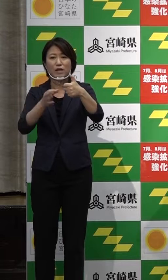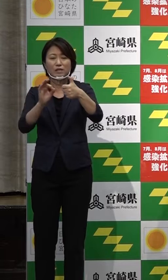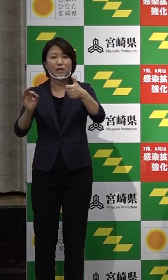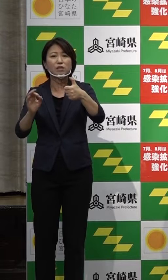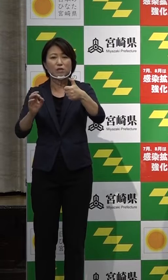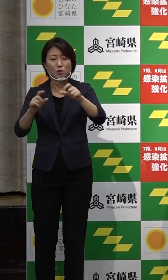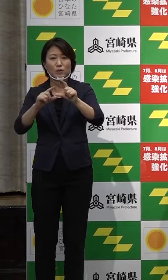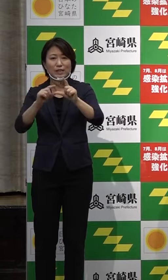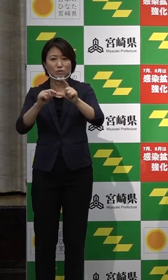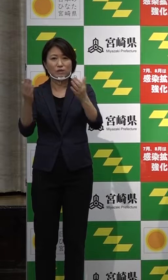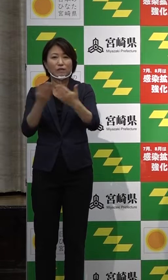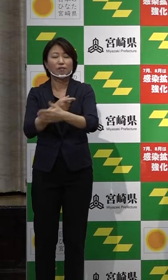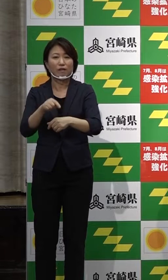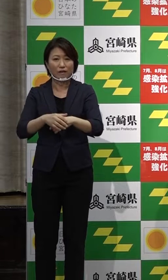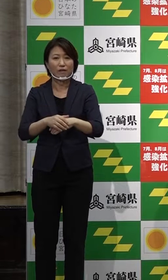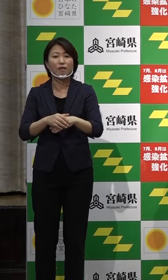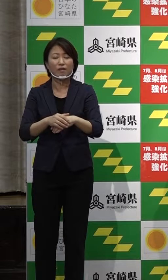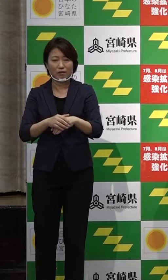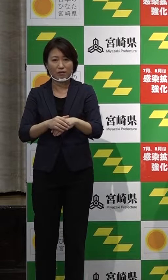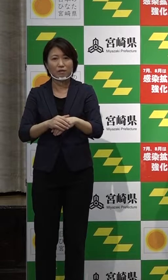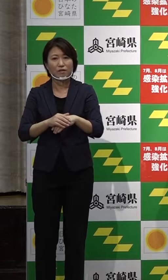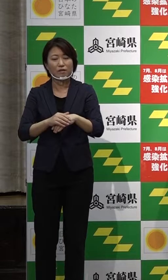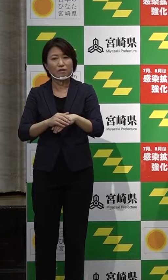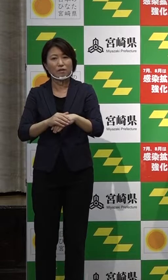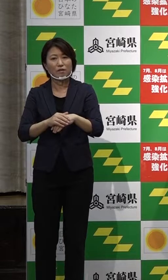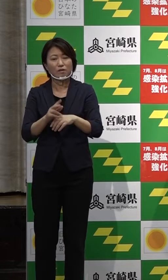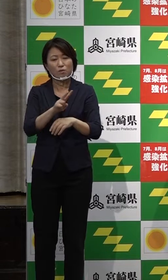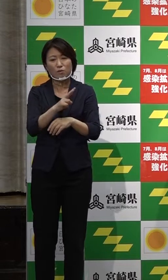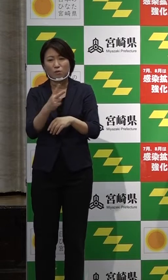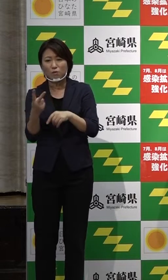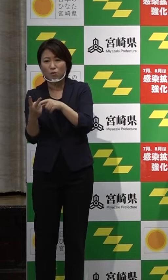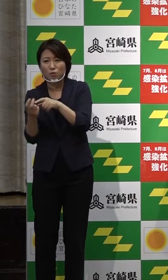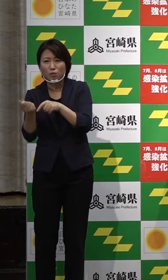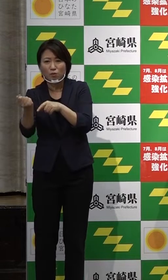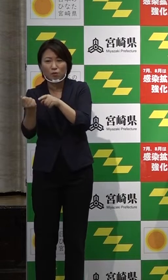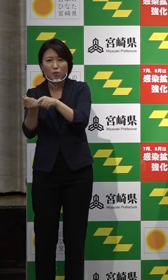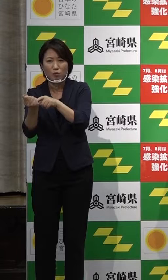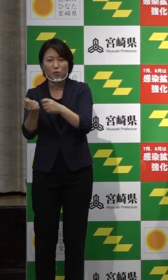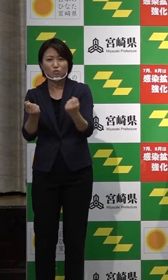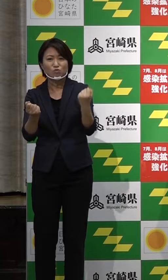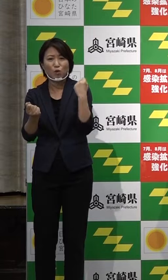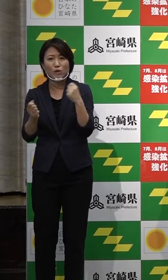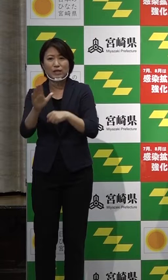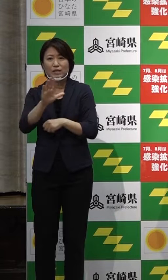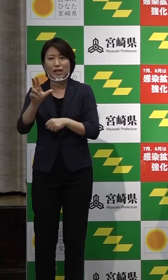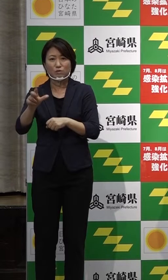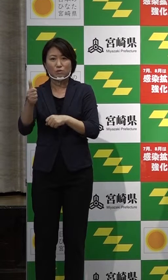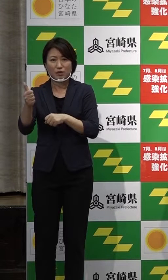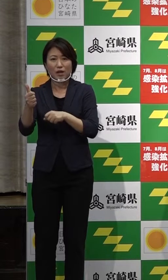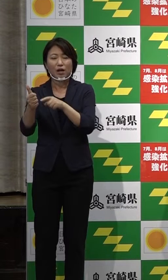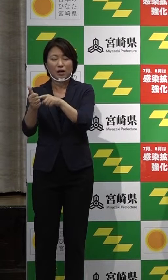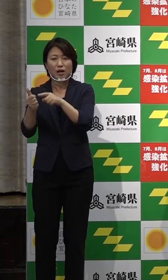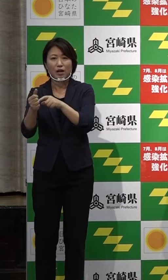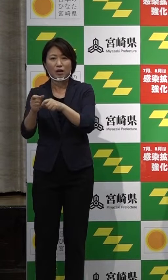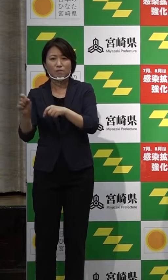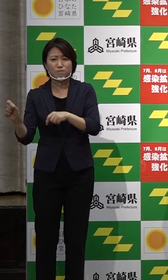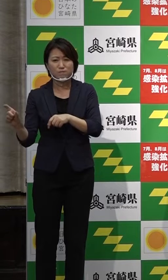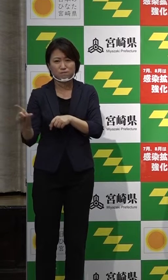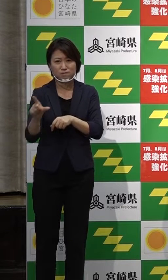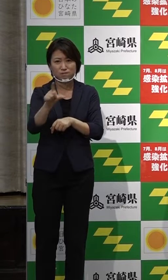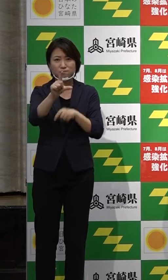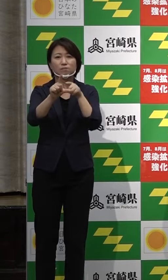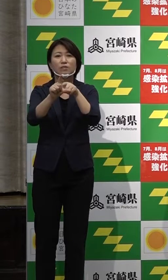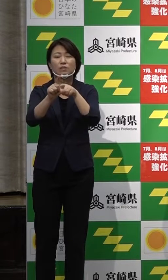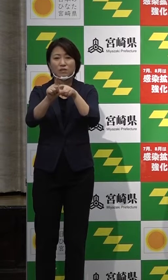この直近の状態でですね、にわかにこの置き換わり、感染力の強いデルタ株への置き換わりが急速に進みつつあ